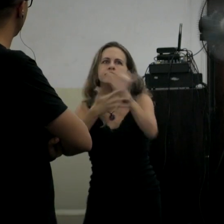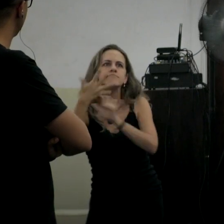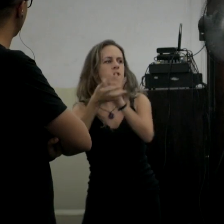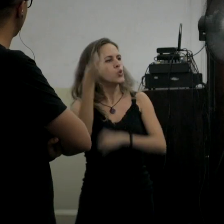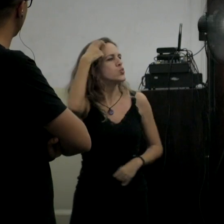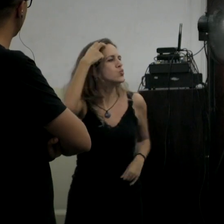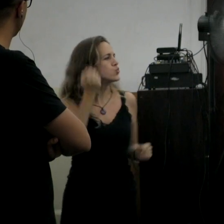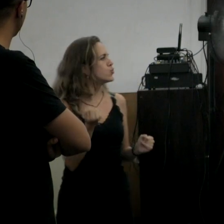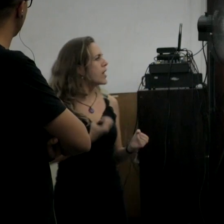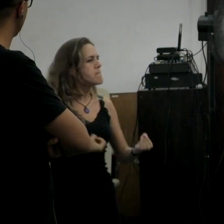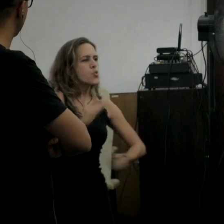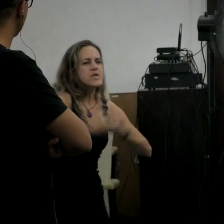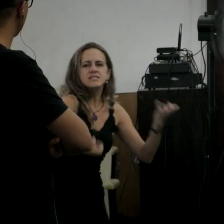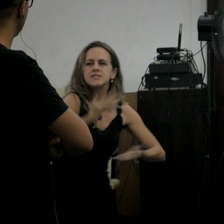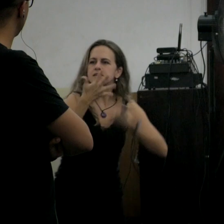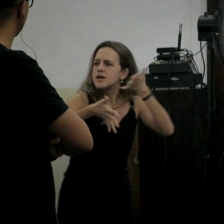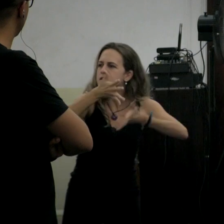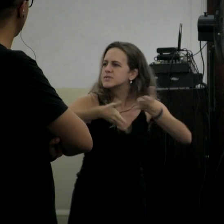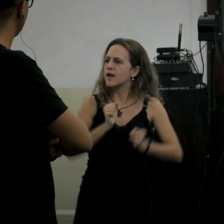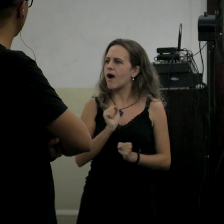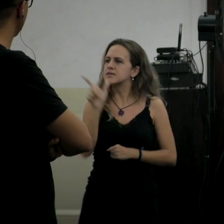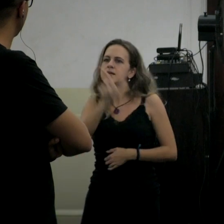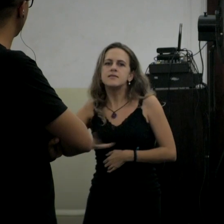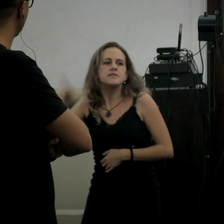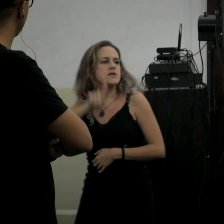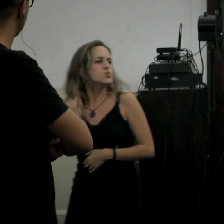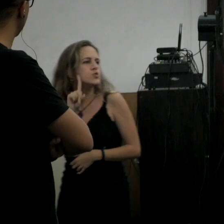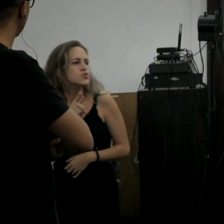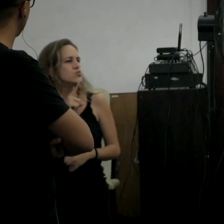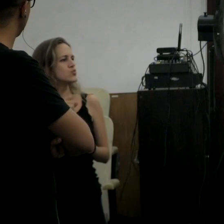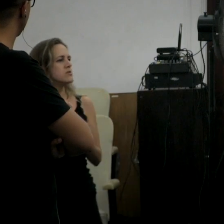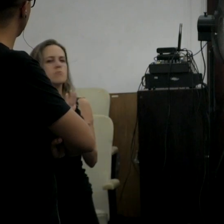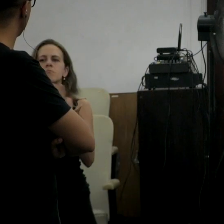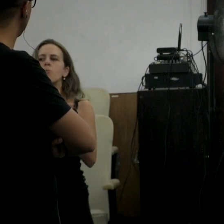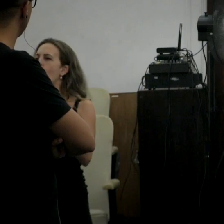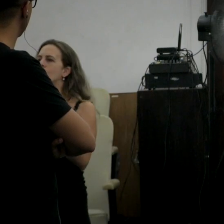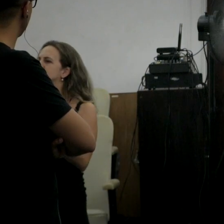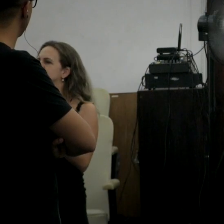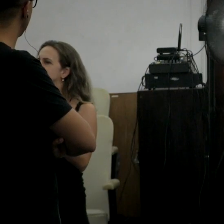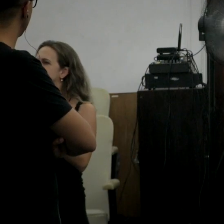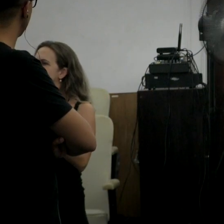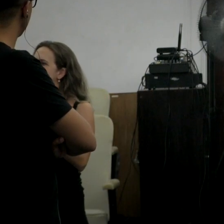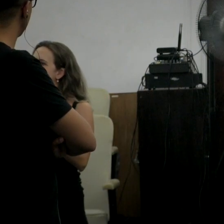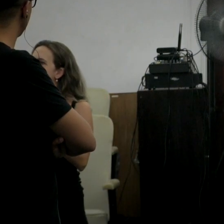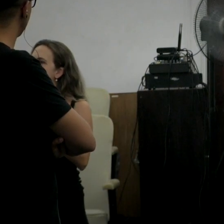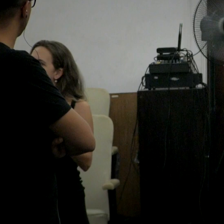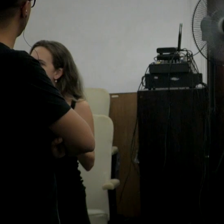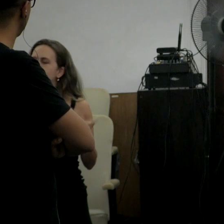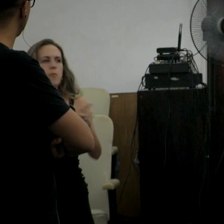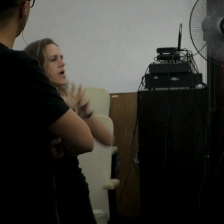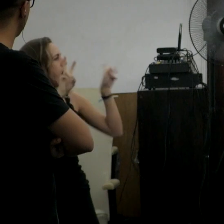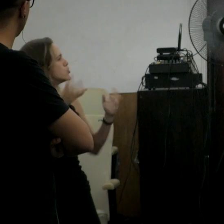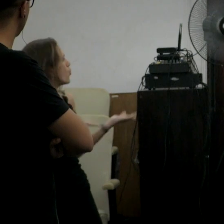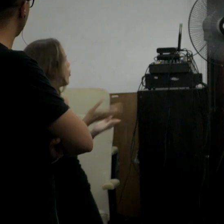recebem essas informações. E falar também da cultura surda, da poesia surda, da literatura surda. E ninguém fala sobre